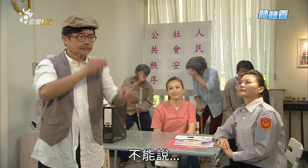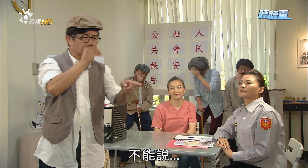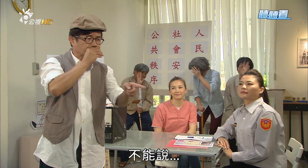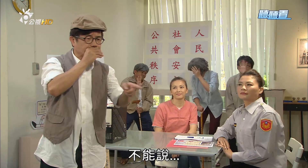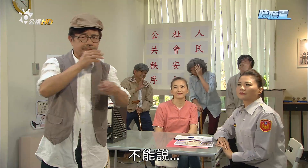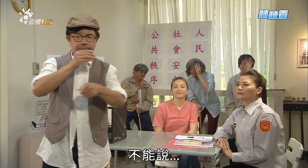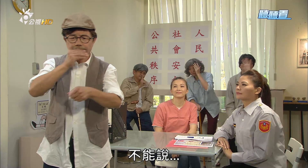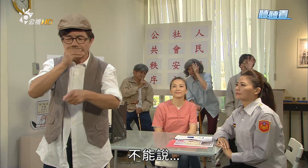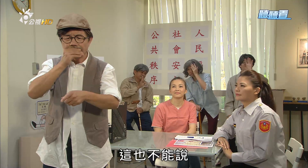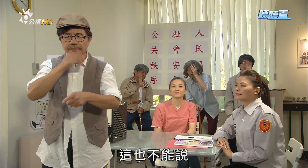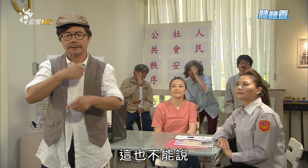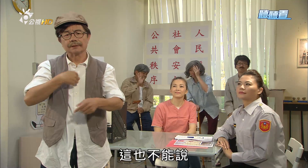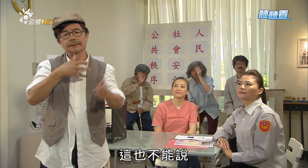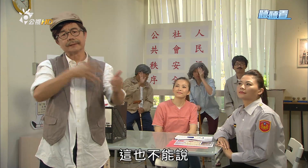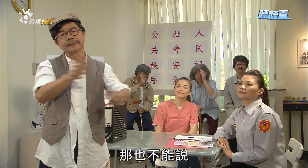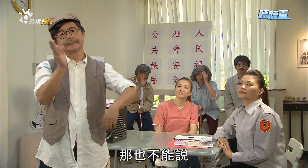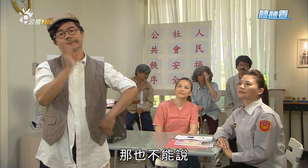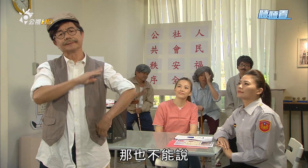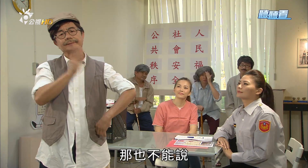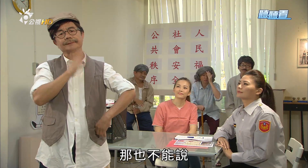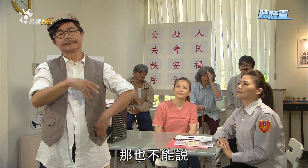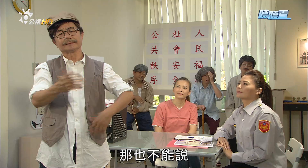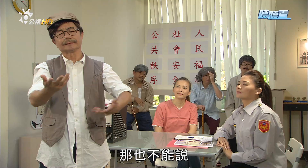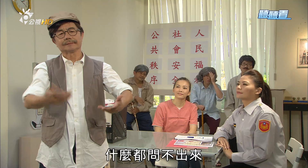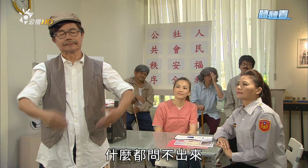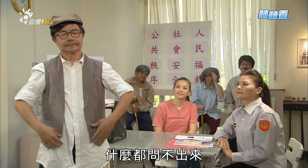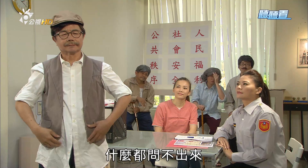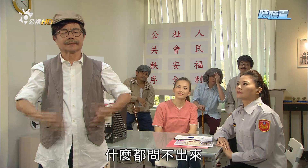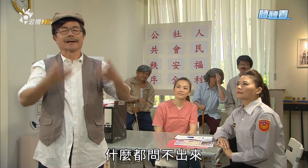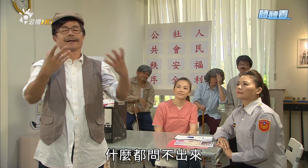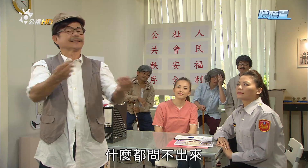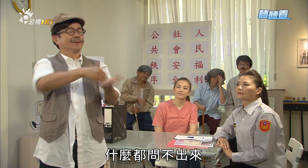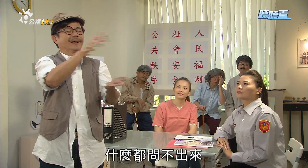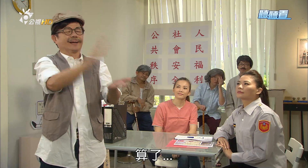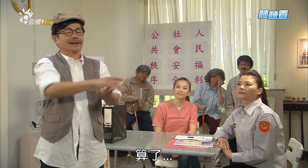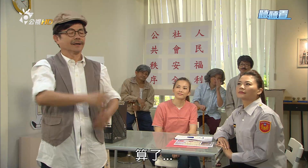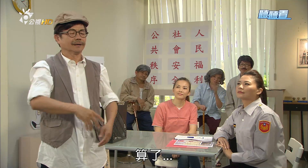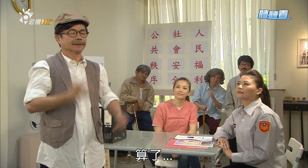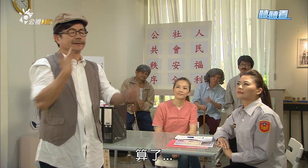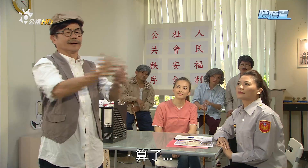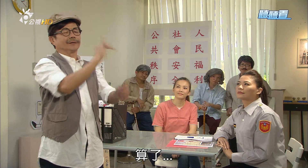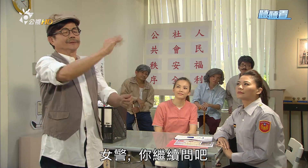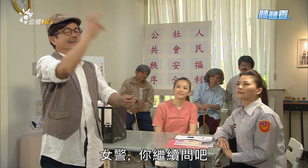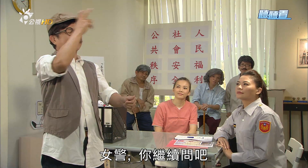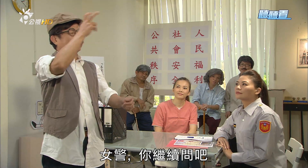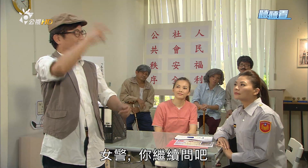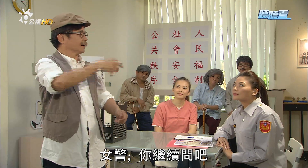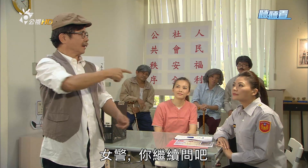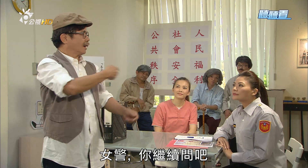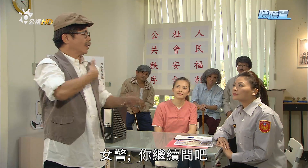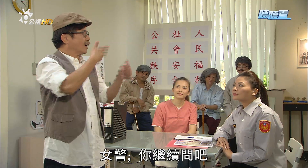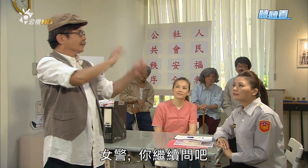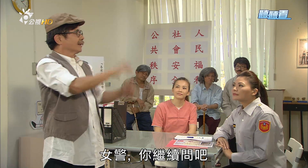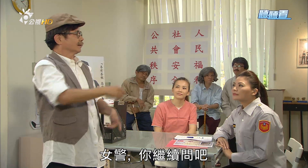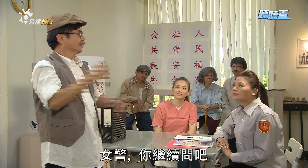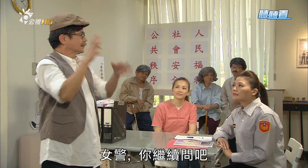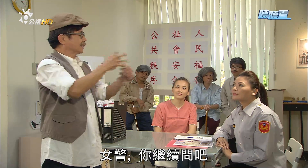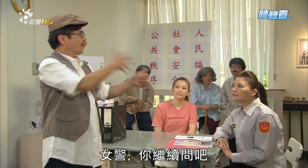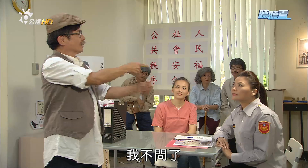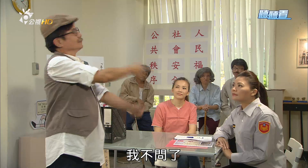不能说，不能说，不能说。 哎呀，这也不能说，那也不能说，什么都问不出来了。哎，算了算了算了。哎，女警啊，你继续问吧，我不